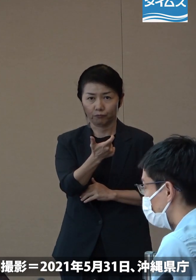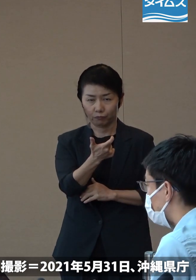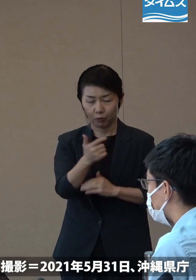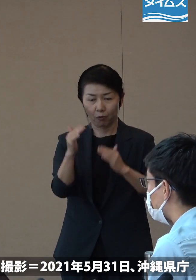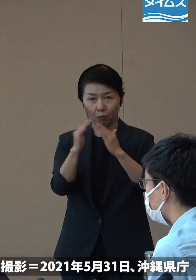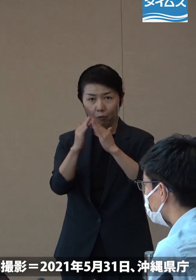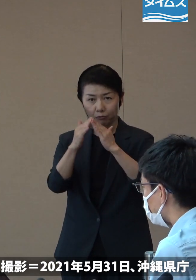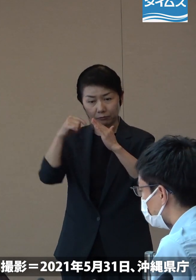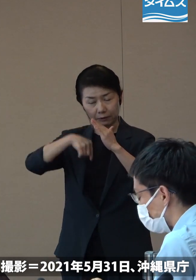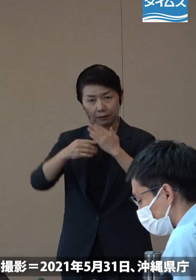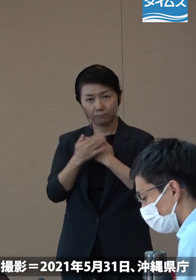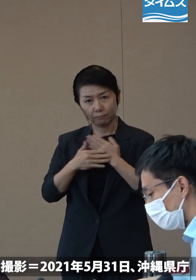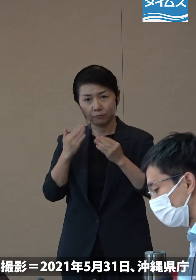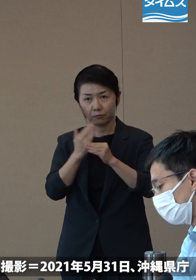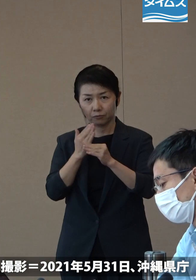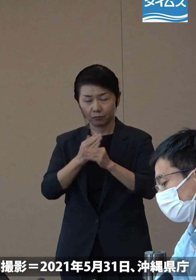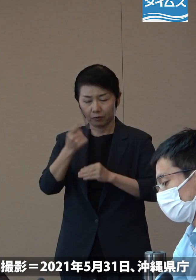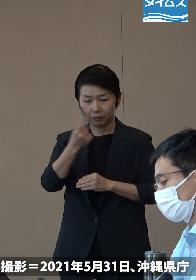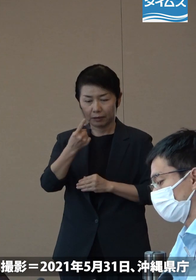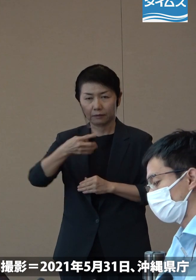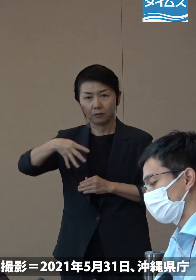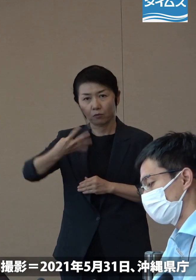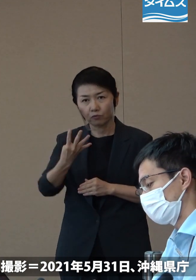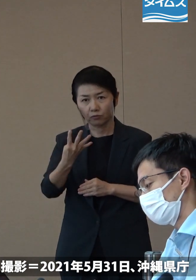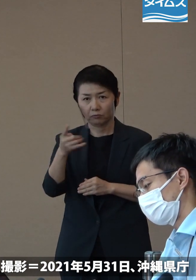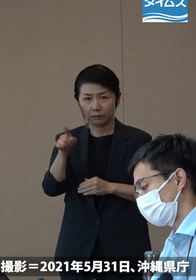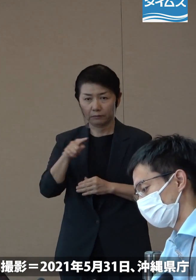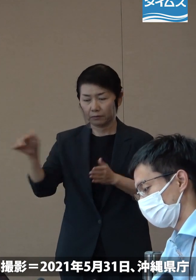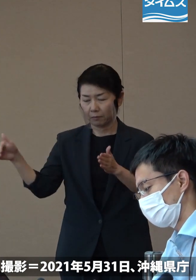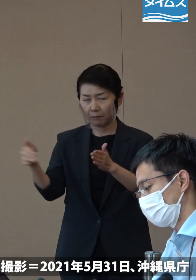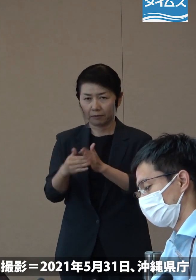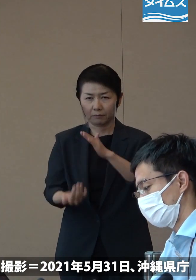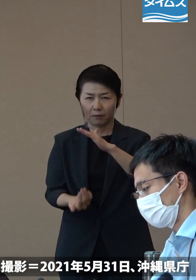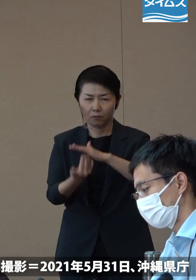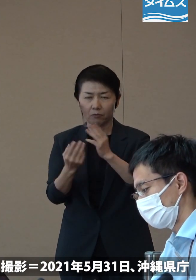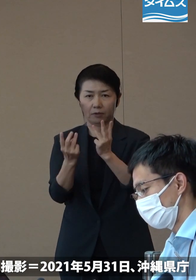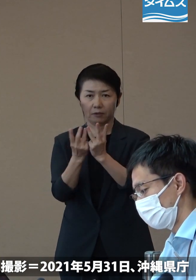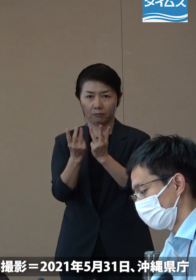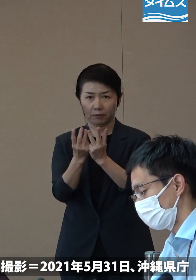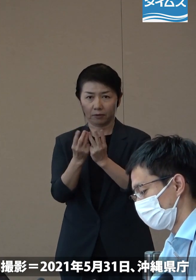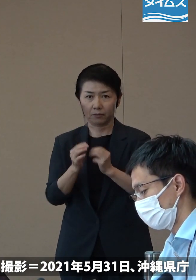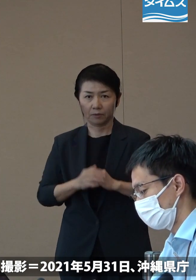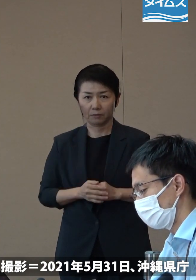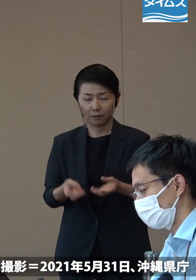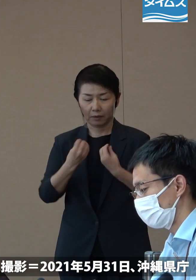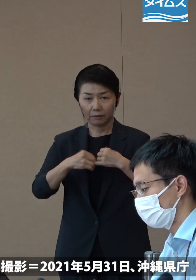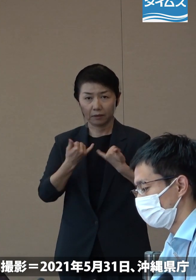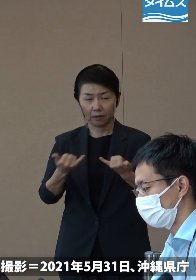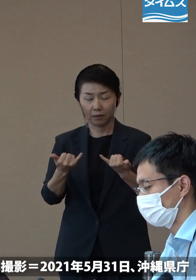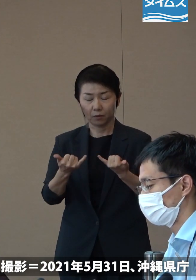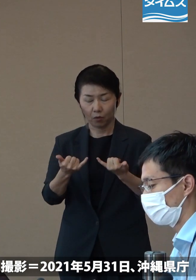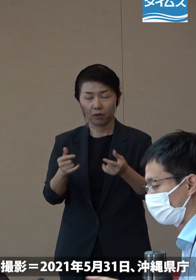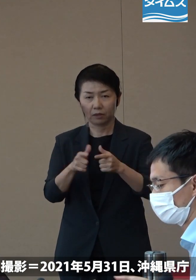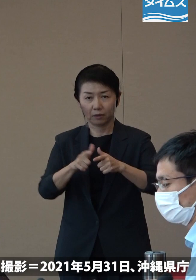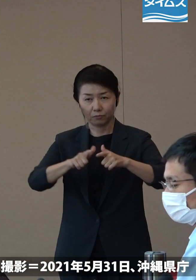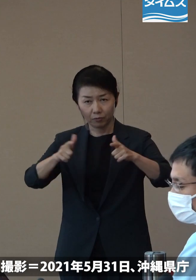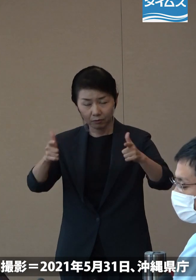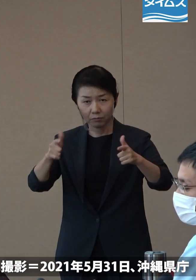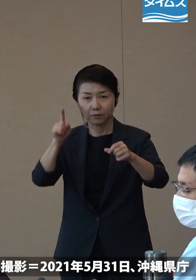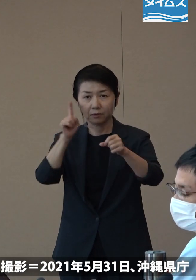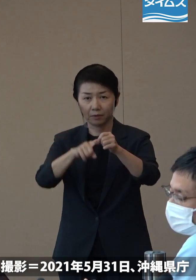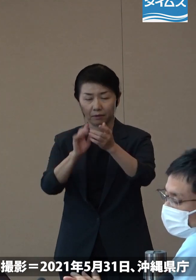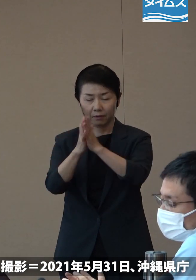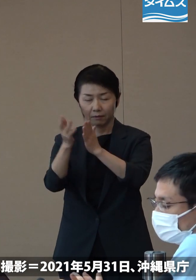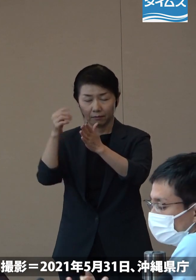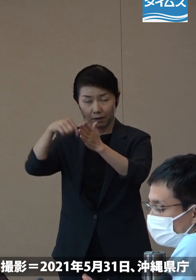宅療養者数も1140名と過去最多を更新しています。感染者の増加に伴い県内の医療提